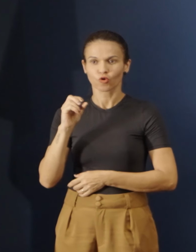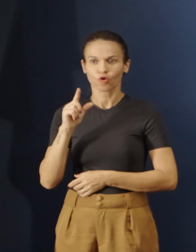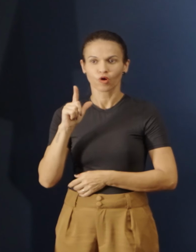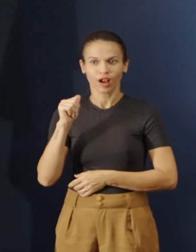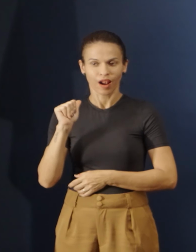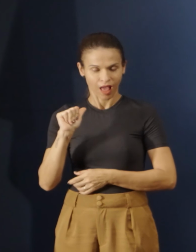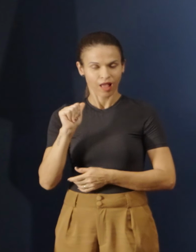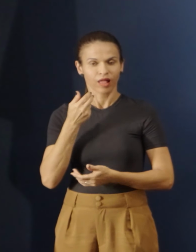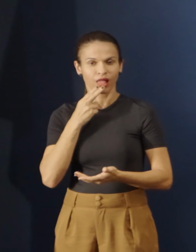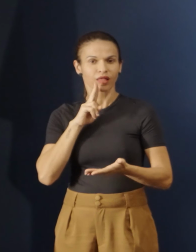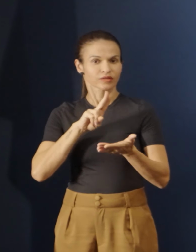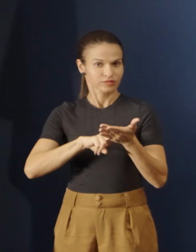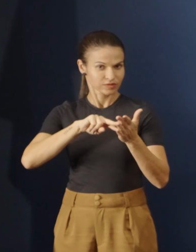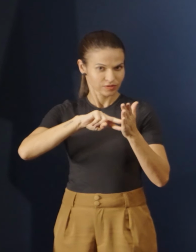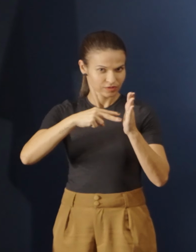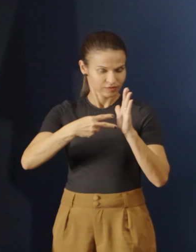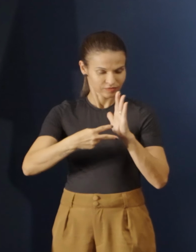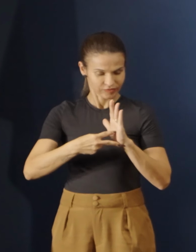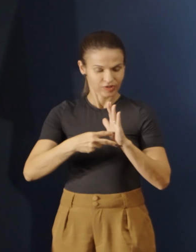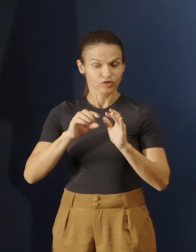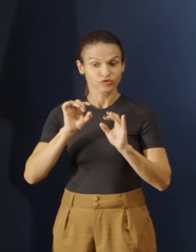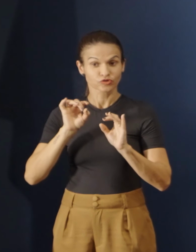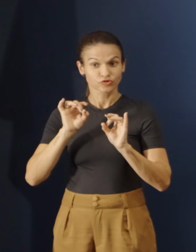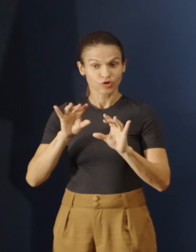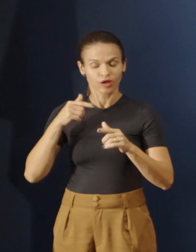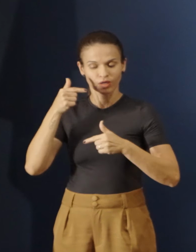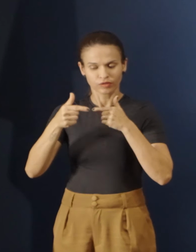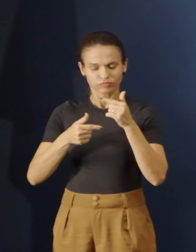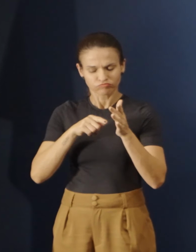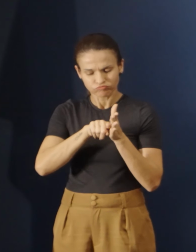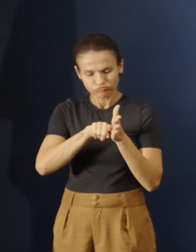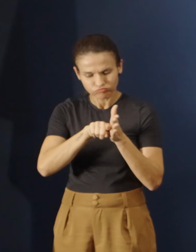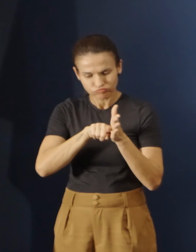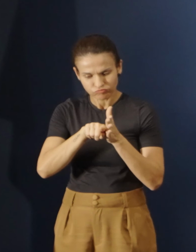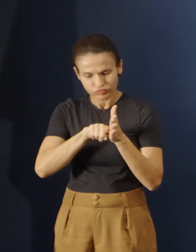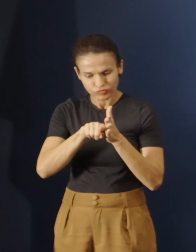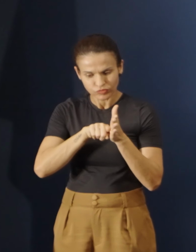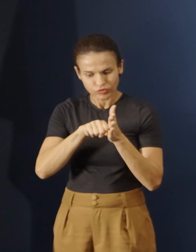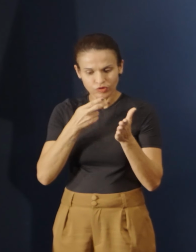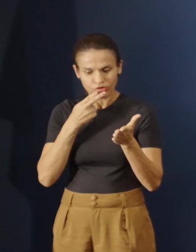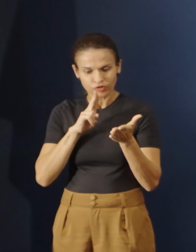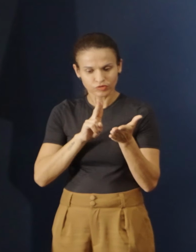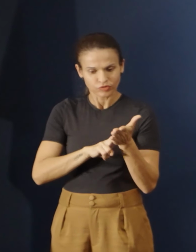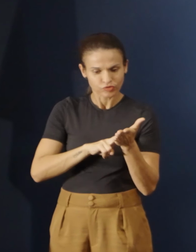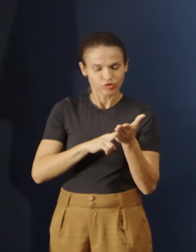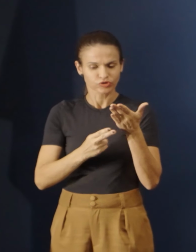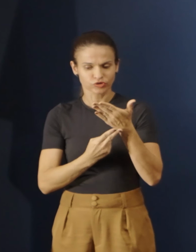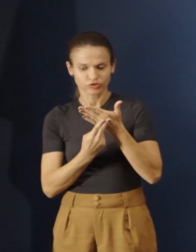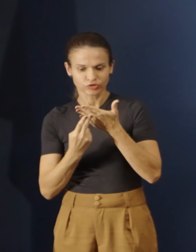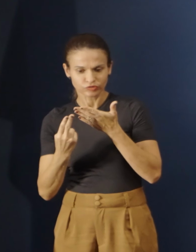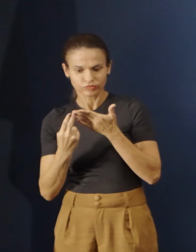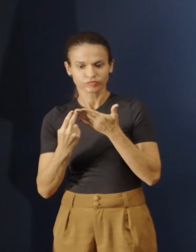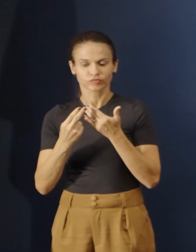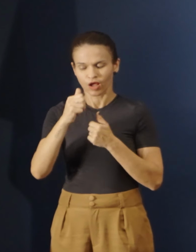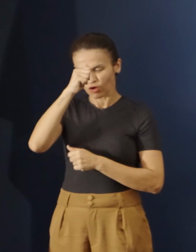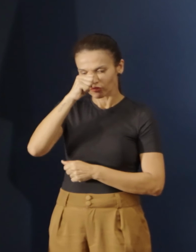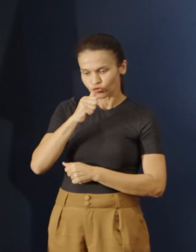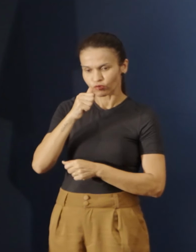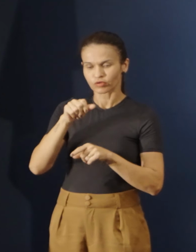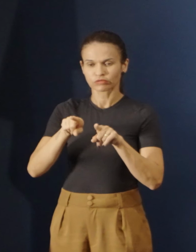nos estudos literários que só trabalha, investiga correspondência de escritores, de escritoras, arquivos